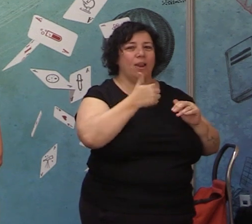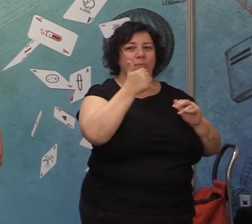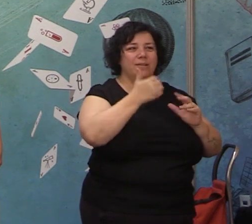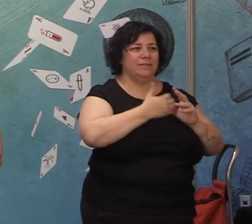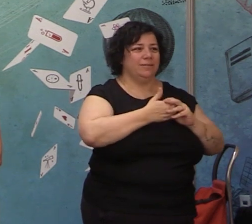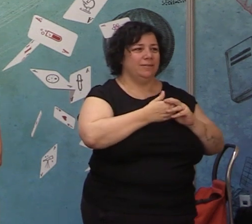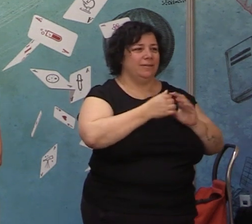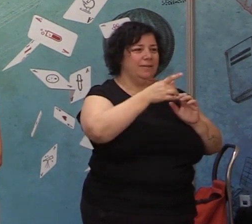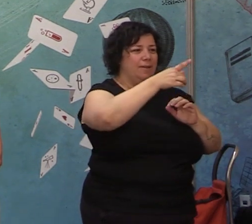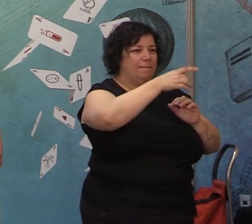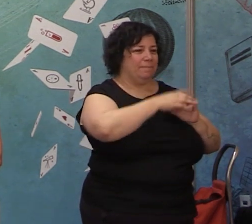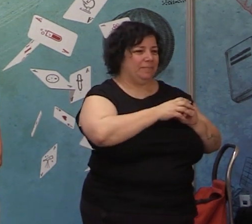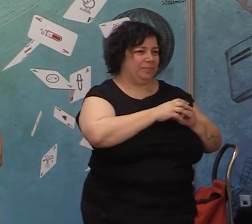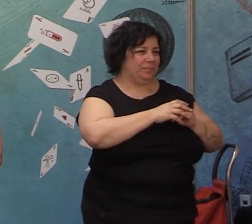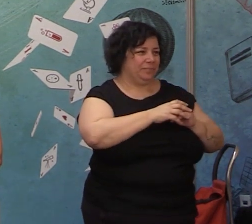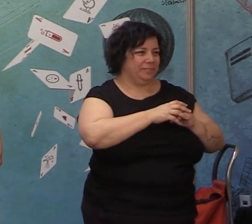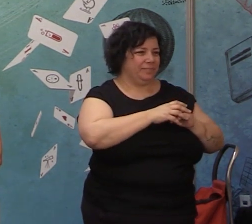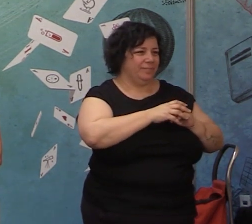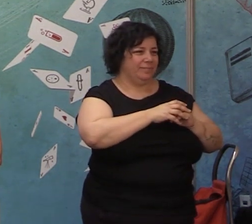¿Alguna pregunta más?